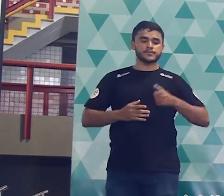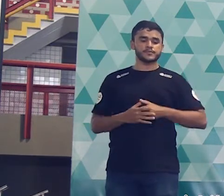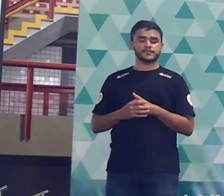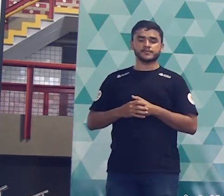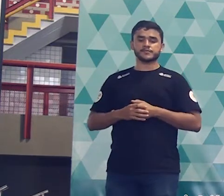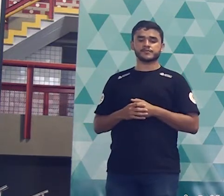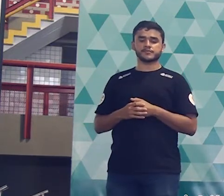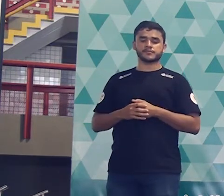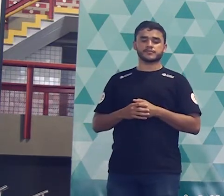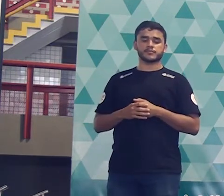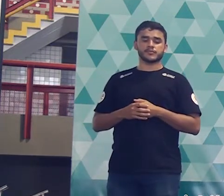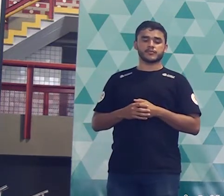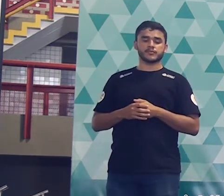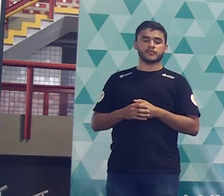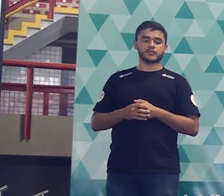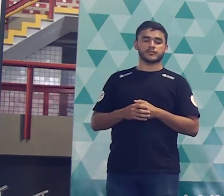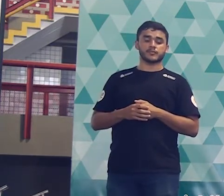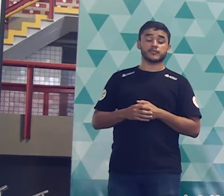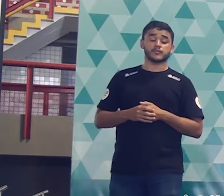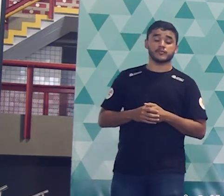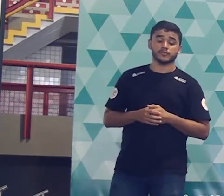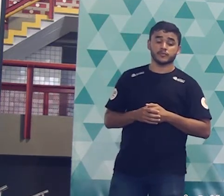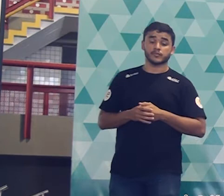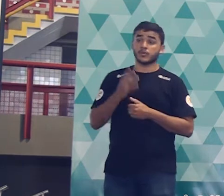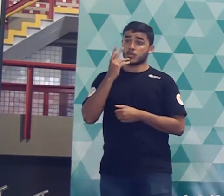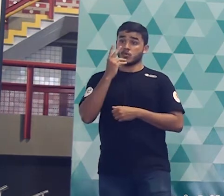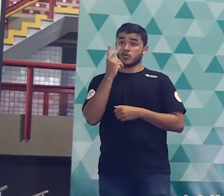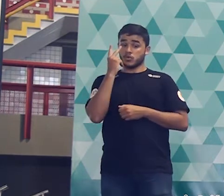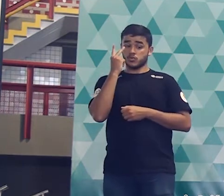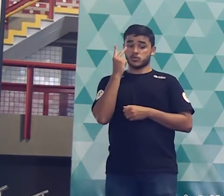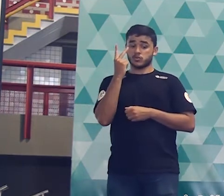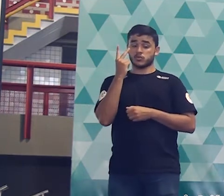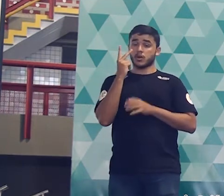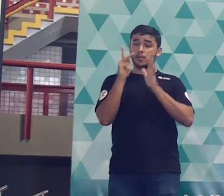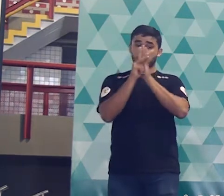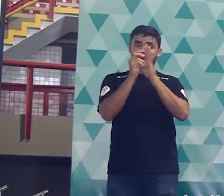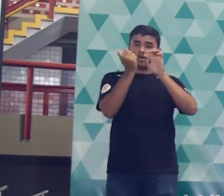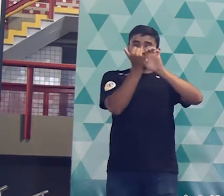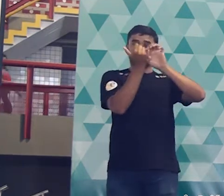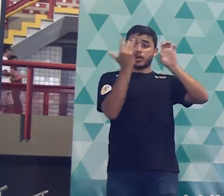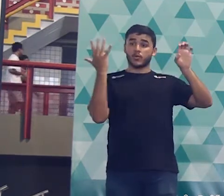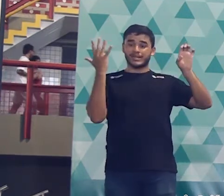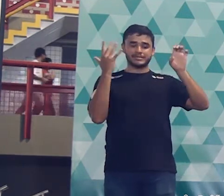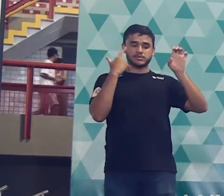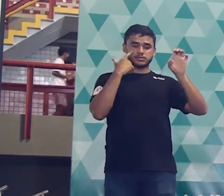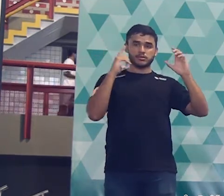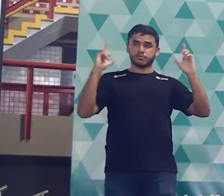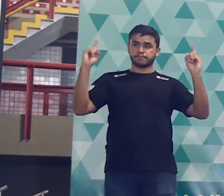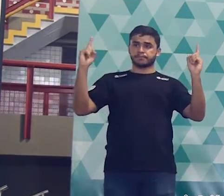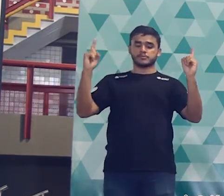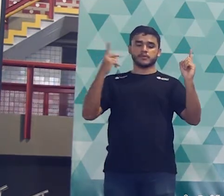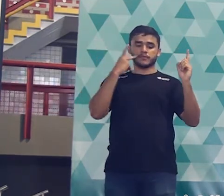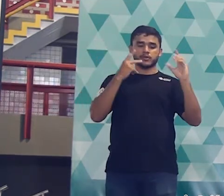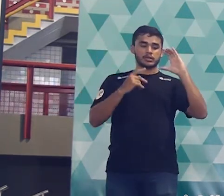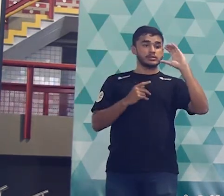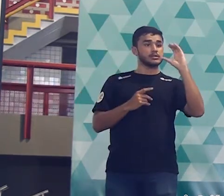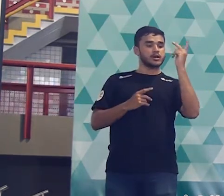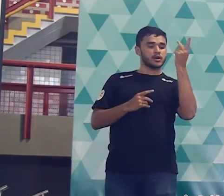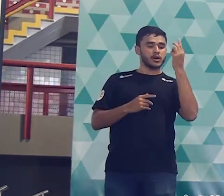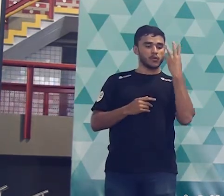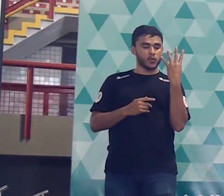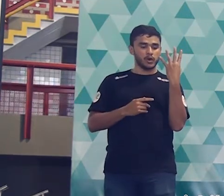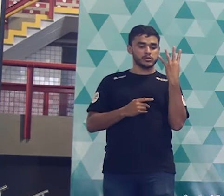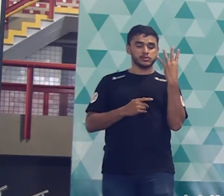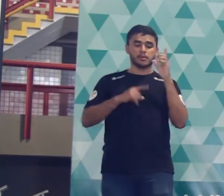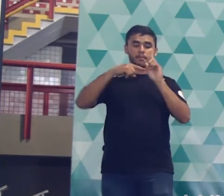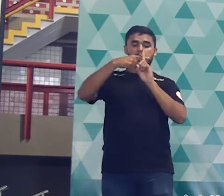favor. Por que, Levi? Porque essa é a equação que você quer. Essa é a equação